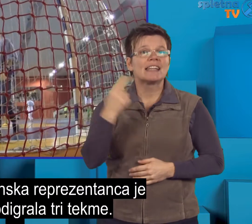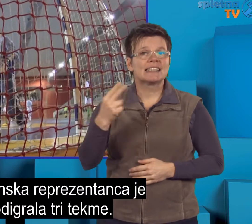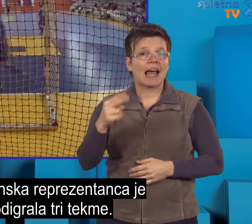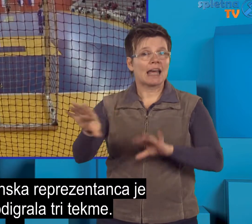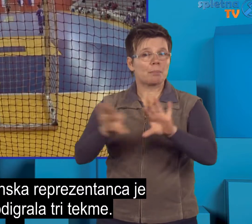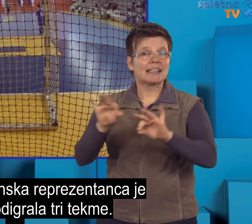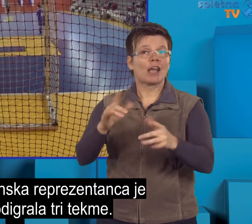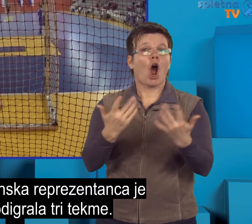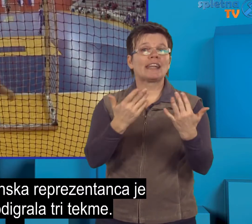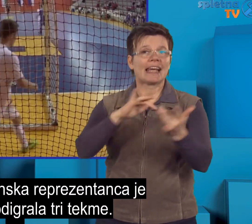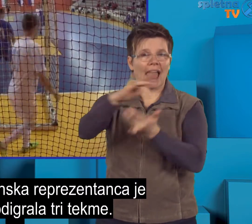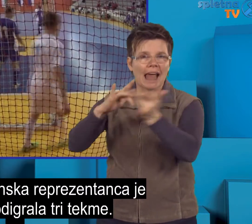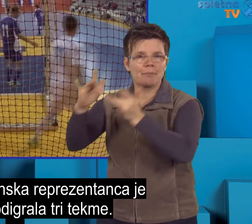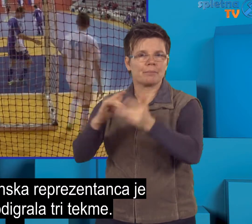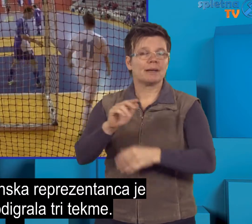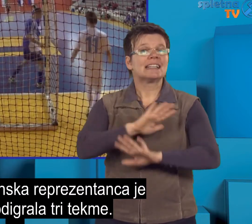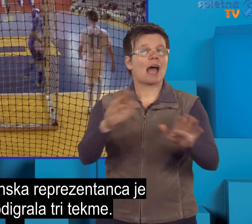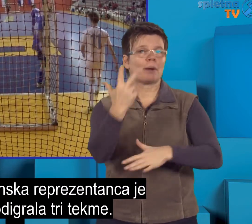Slovenska reprezentanca je odigrala 3 tekme.